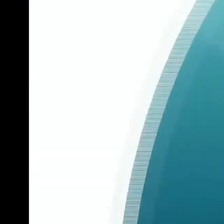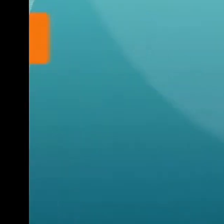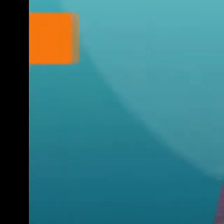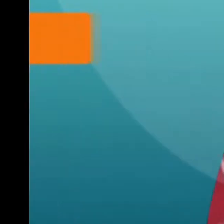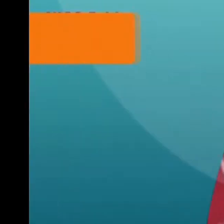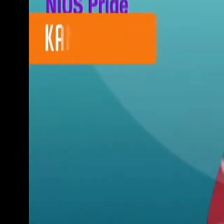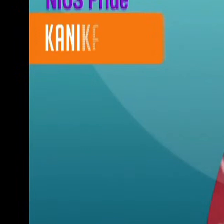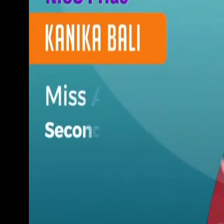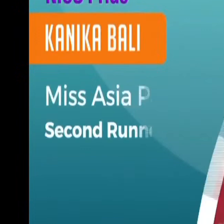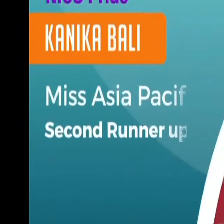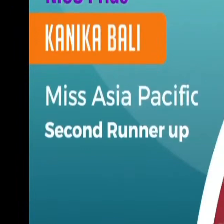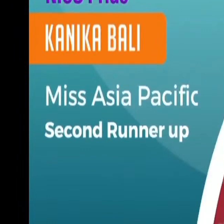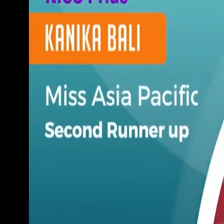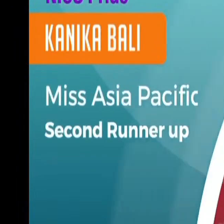चुने